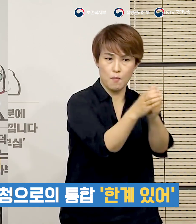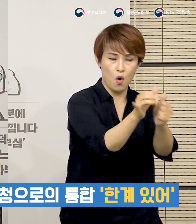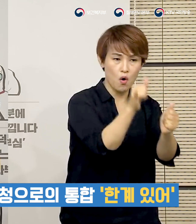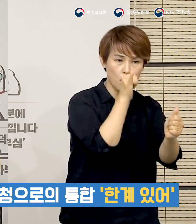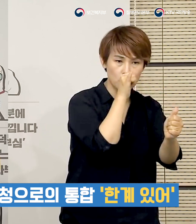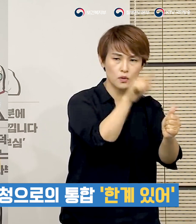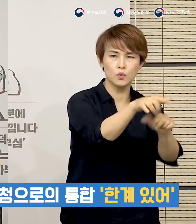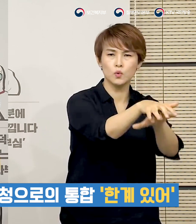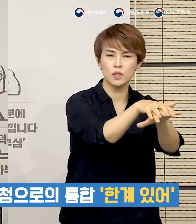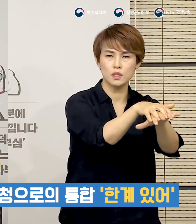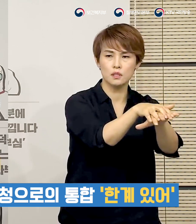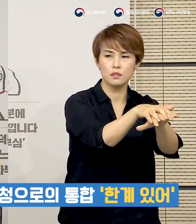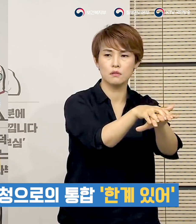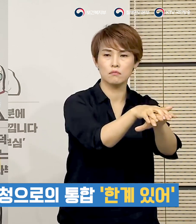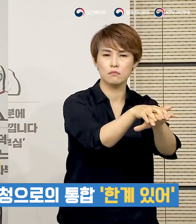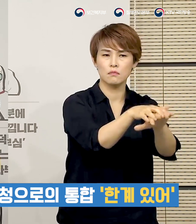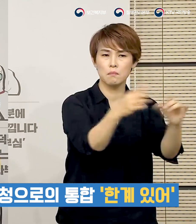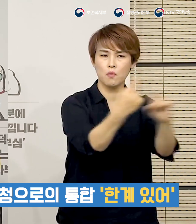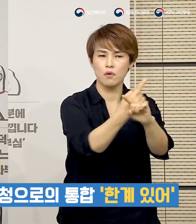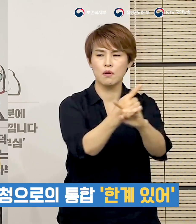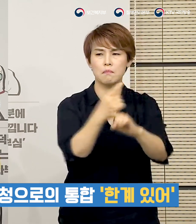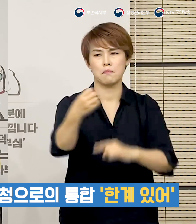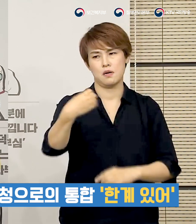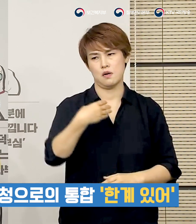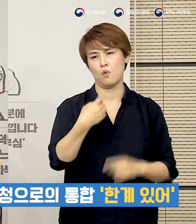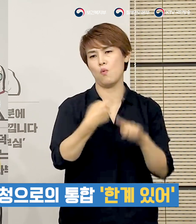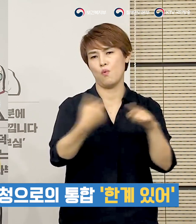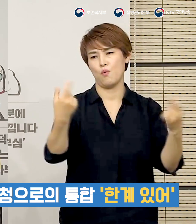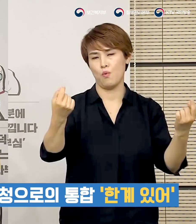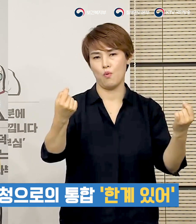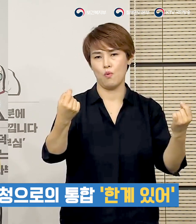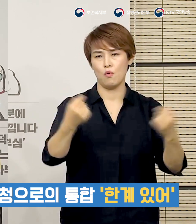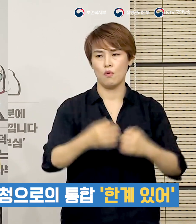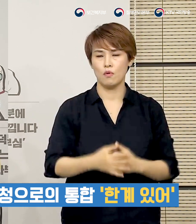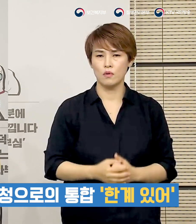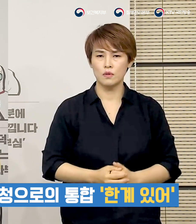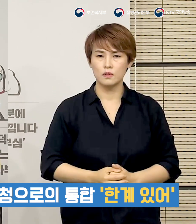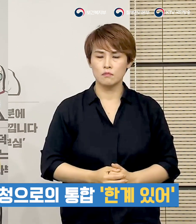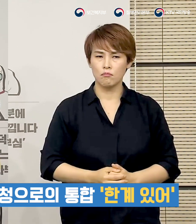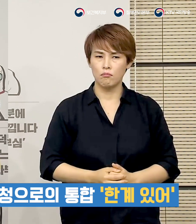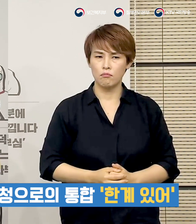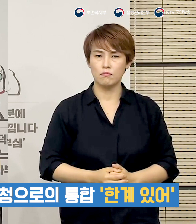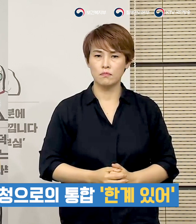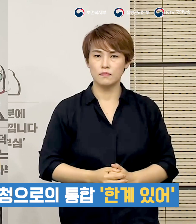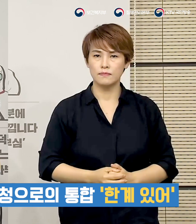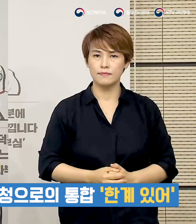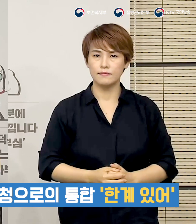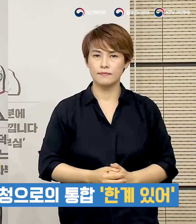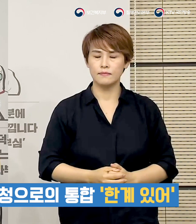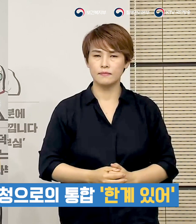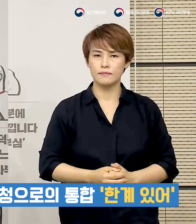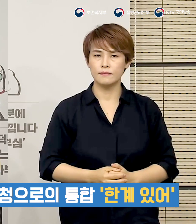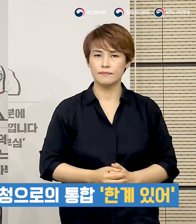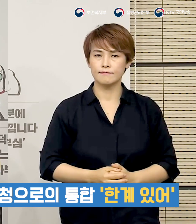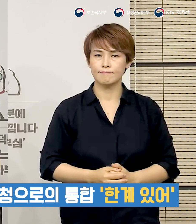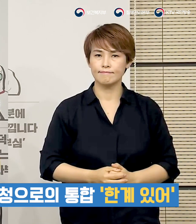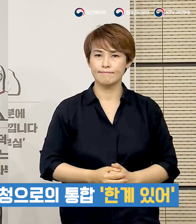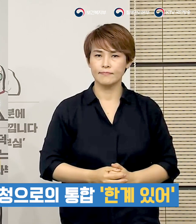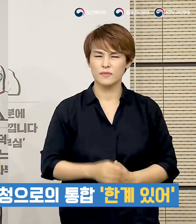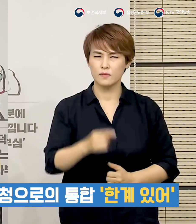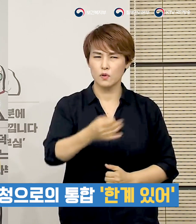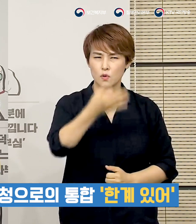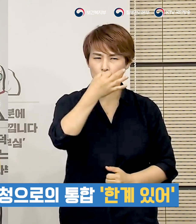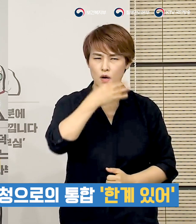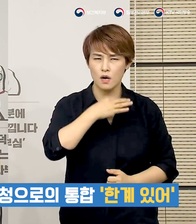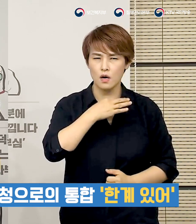조정하는 굉장히 큰 논의가 되기 때문에 이런 부분들은 사실 실효적이나 효과적으로 볼 때에도 좀 이